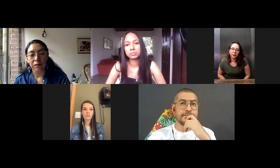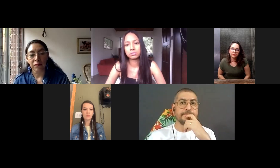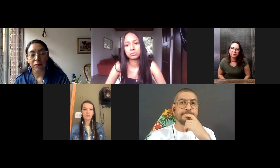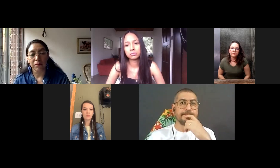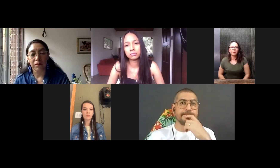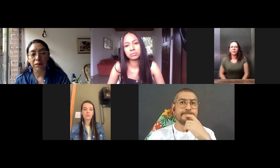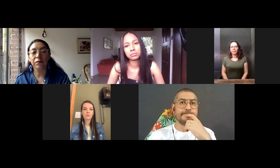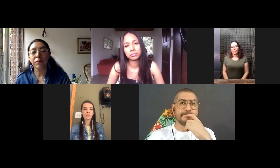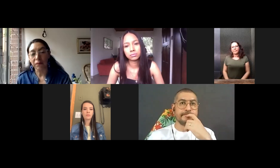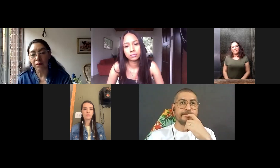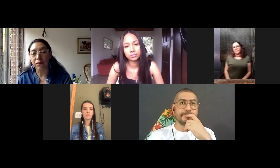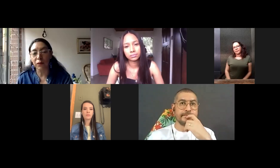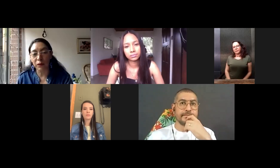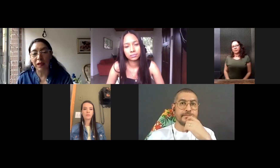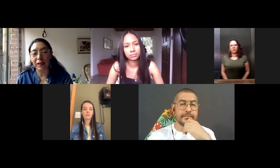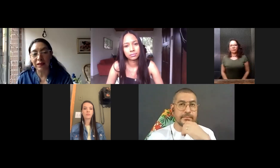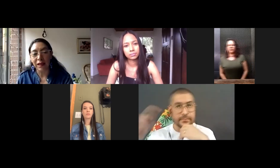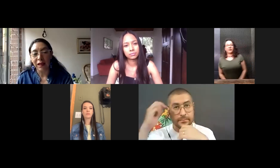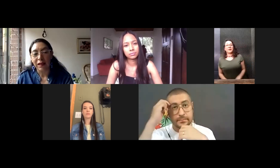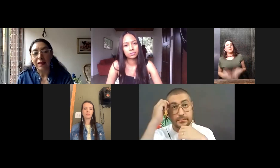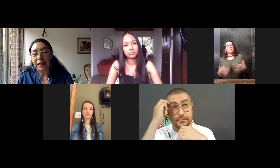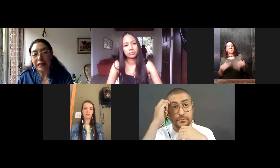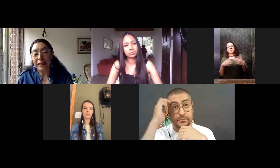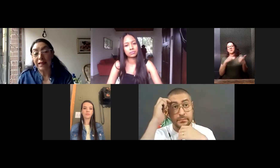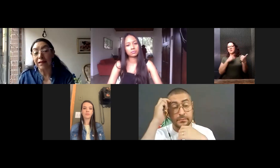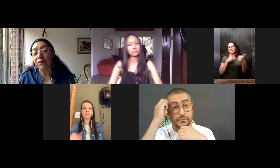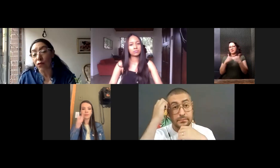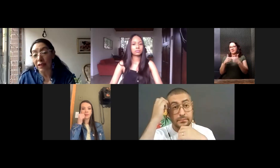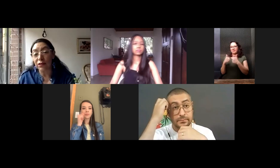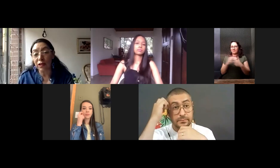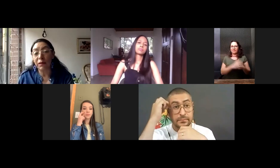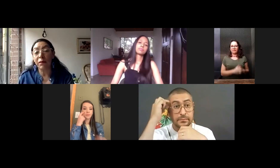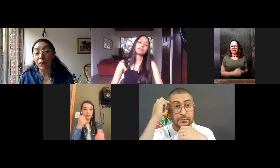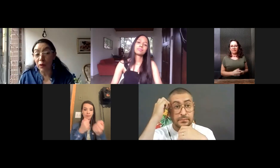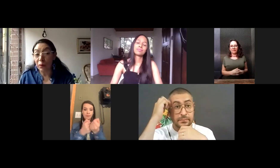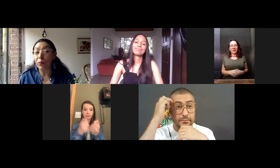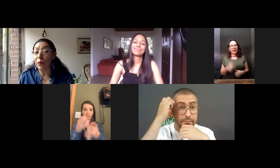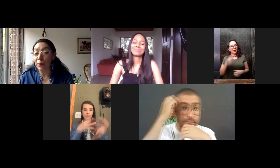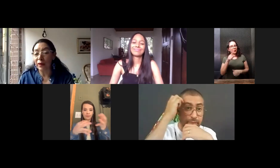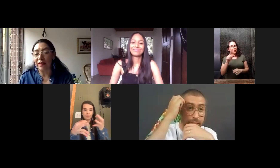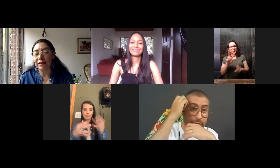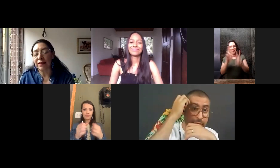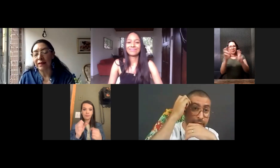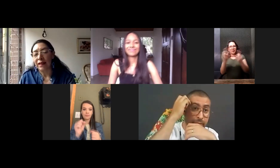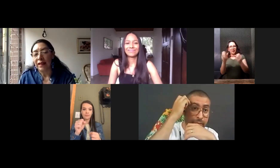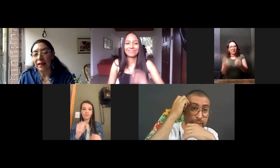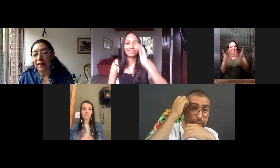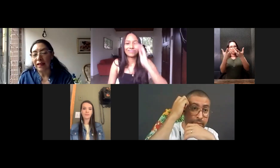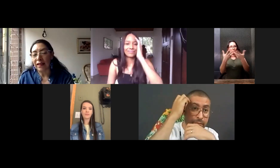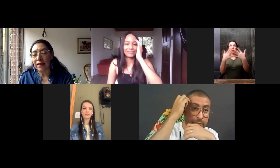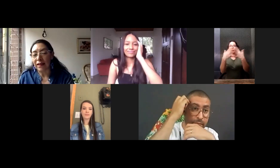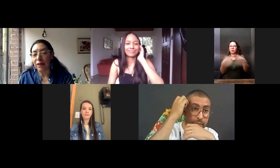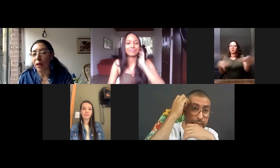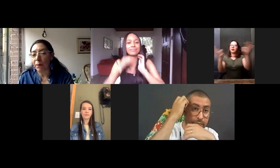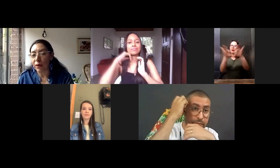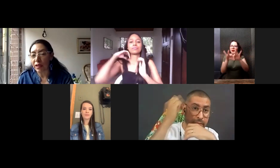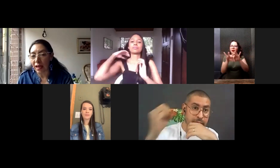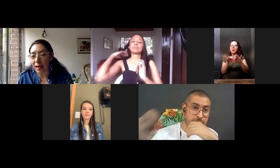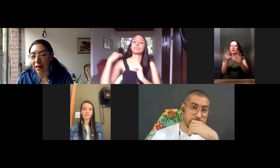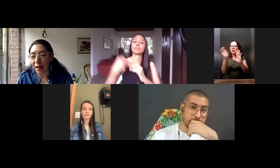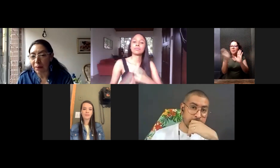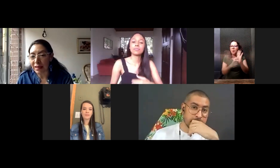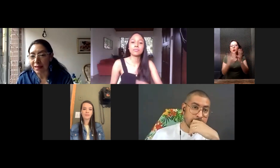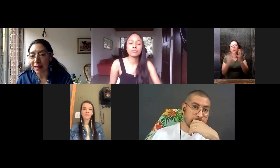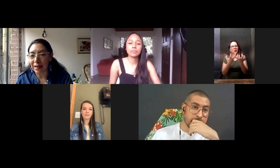panorama. Muy bien. Tocaste un tema muy importante y voy a